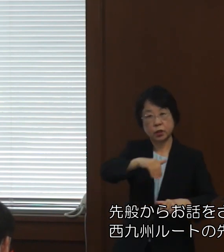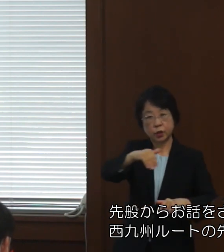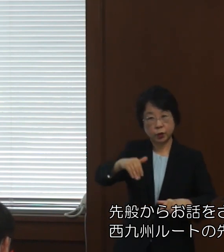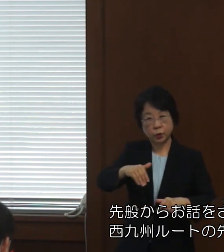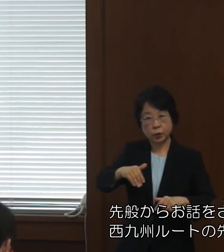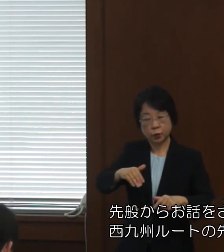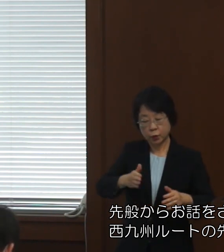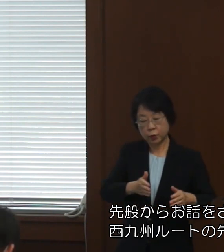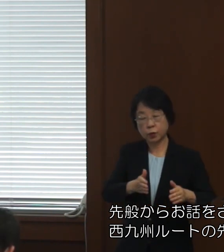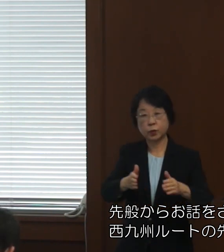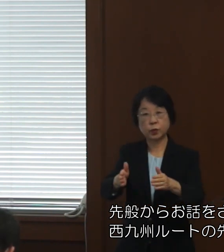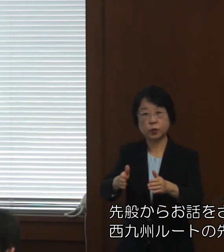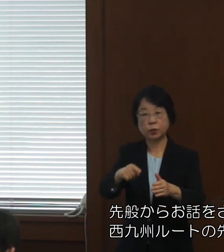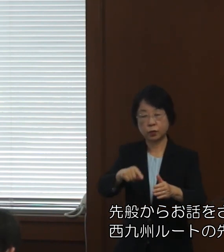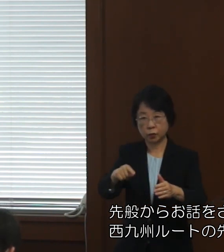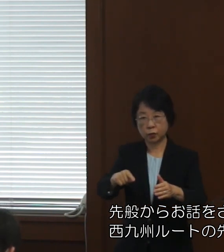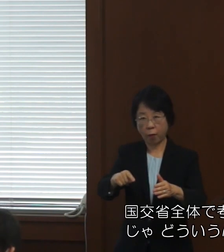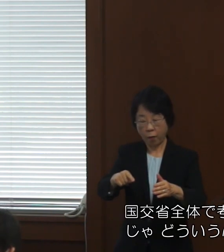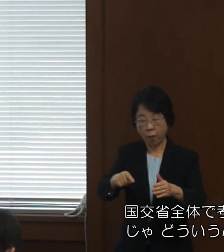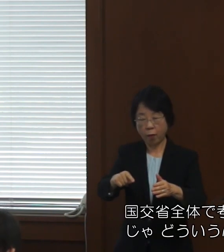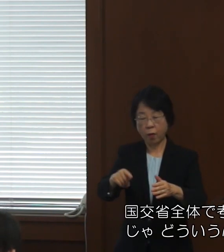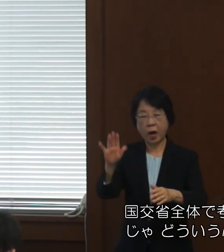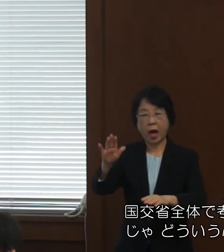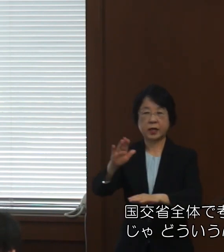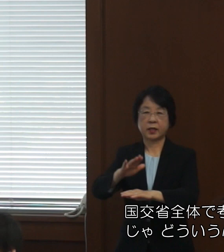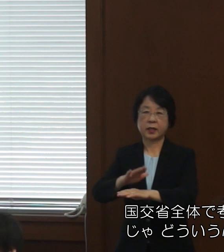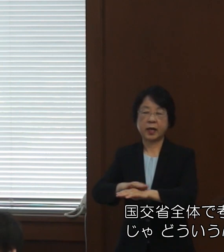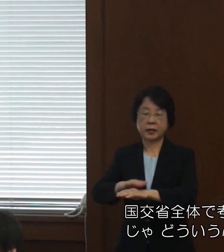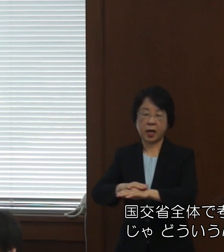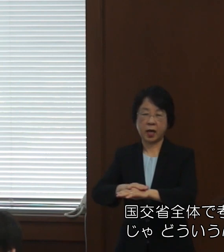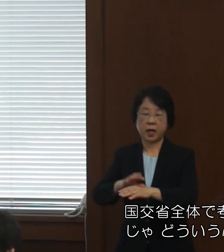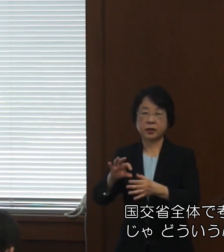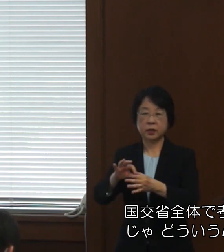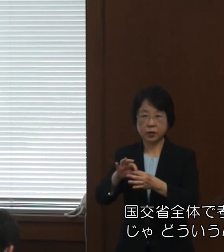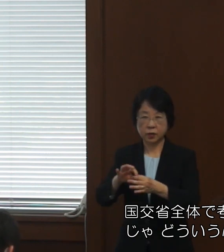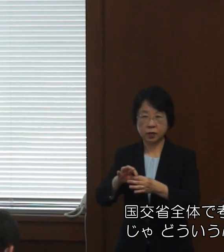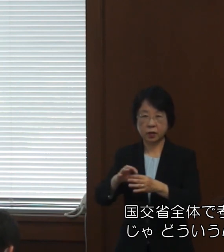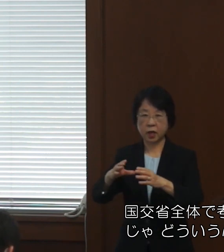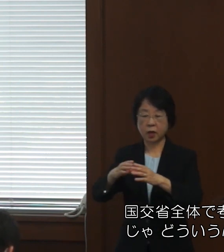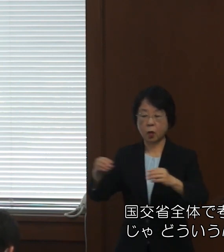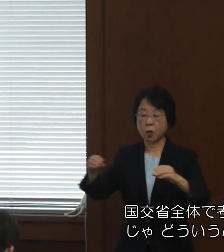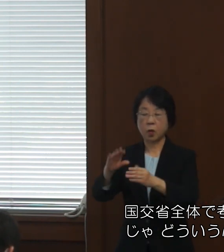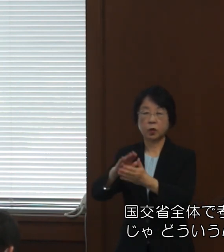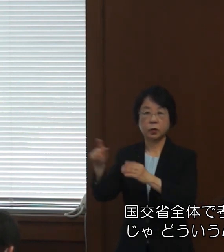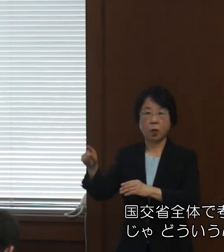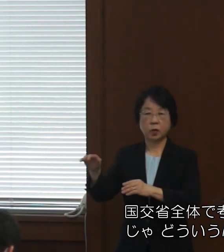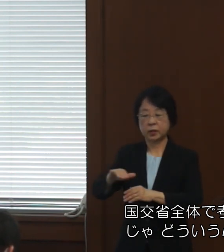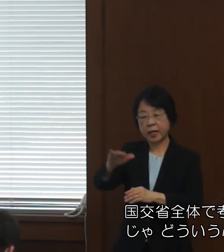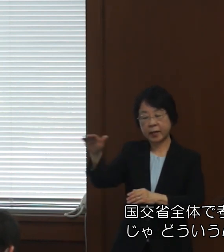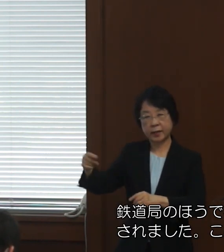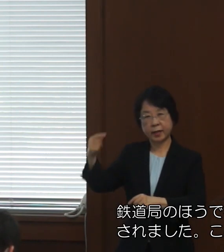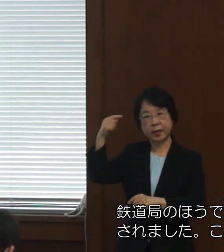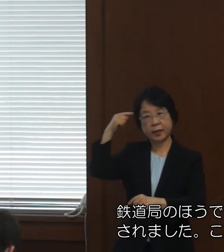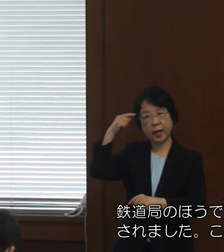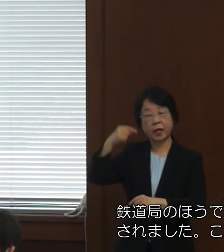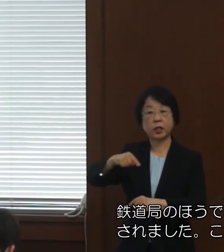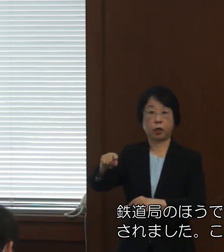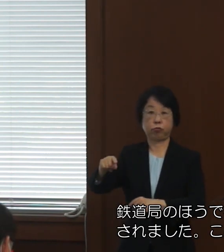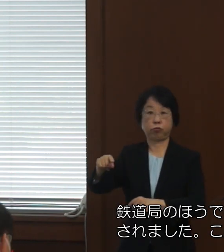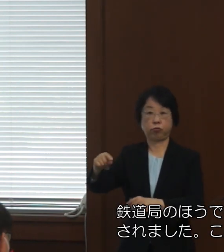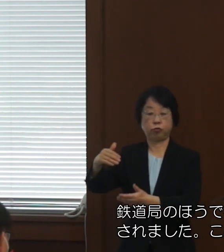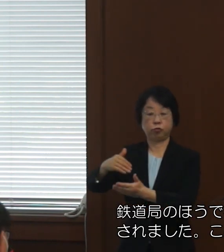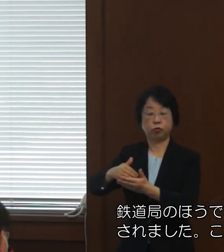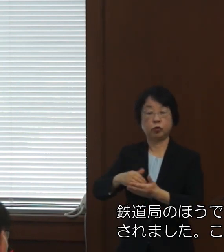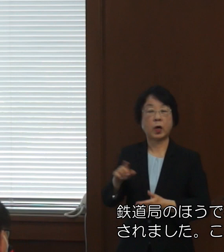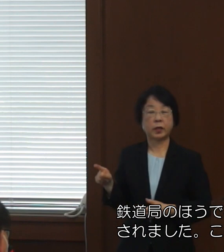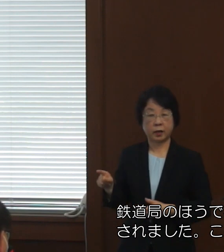部分ですねあり方について高校生全体で考えていくということでどういう風にするかとの方